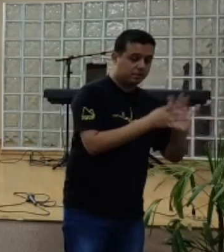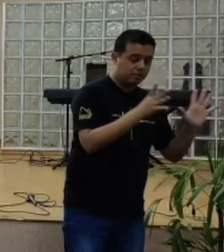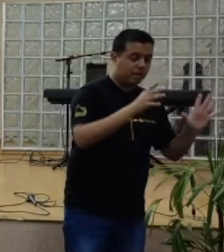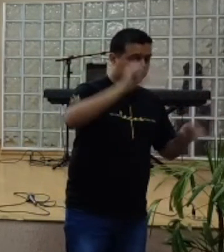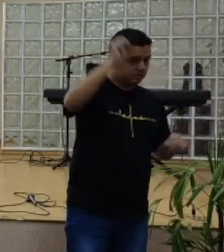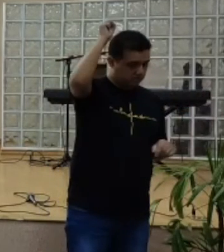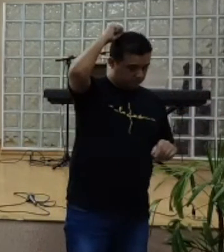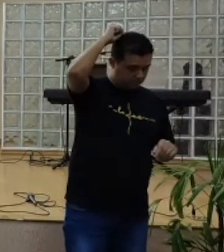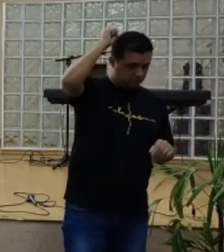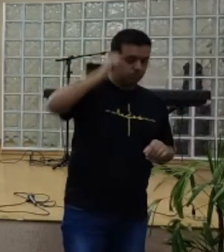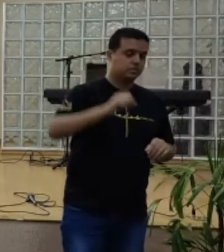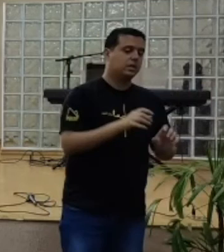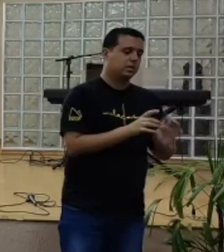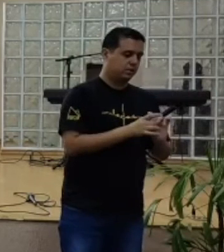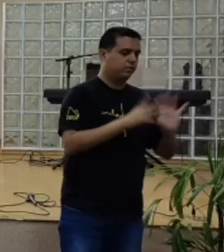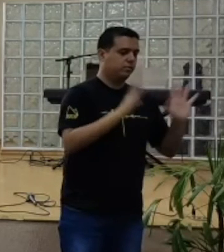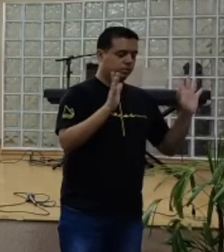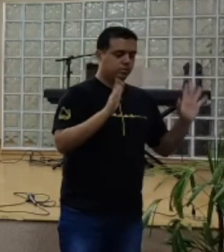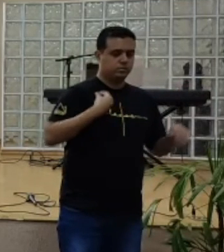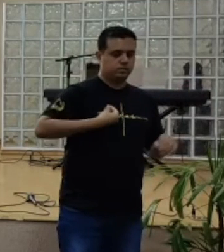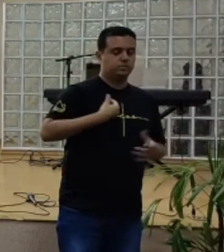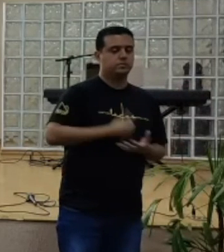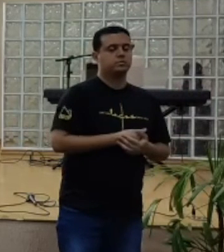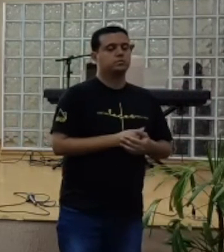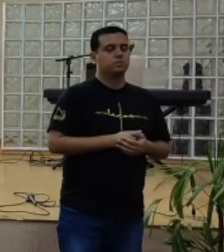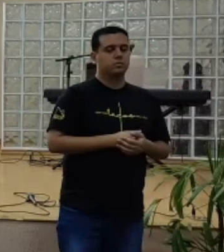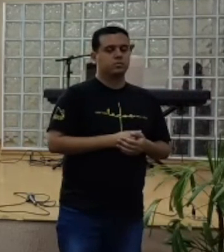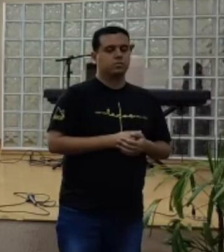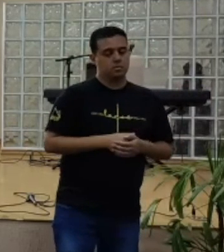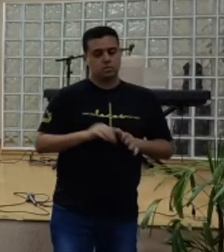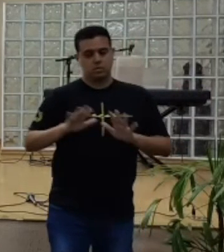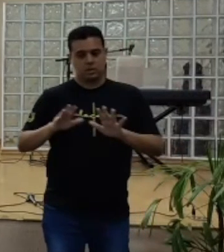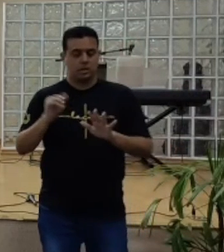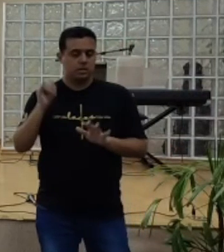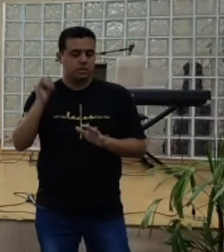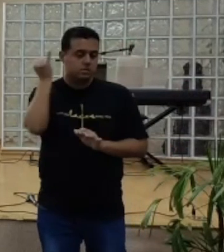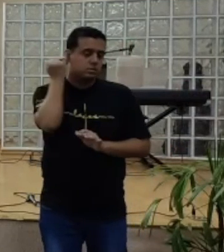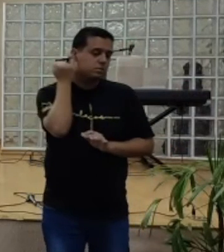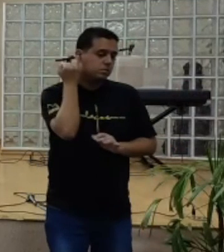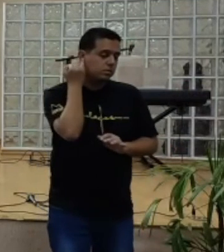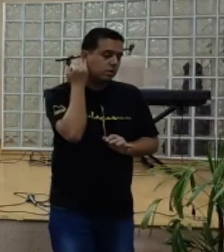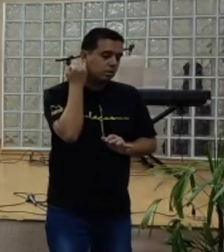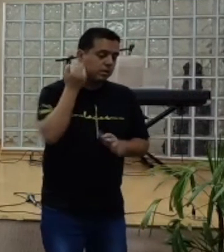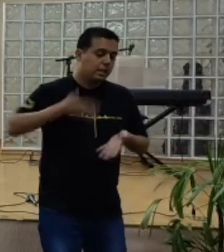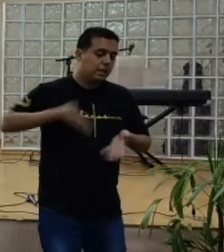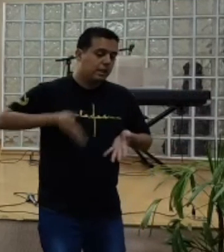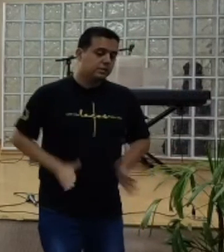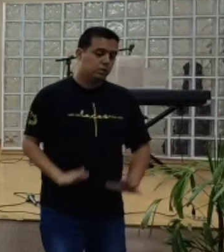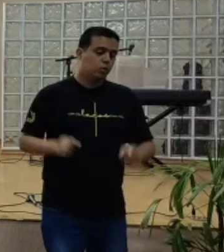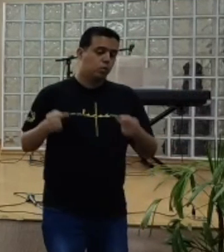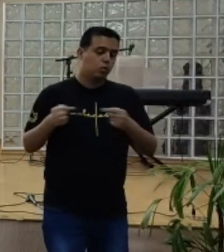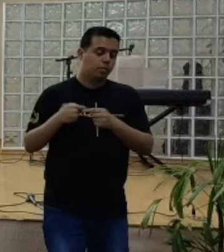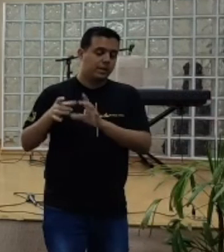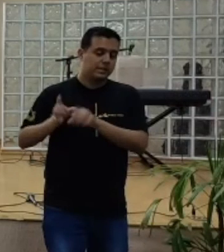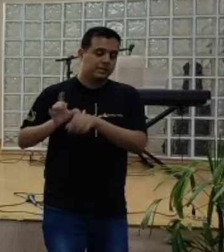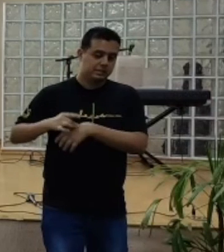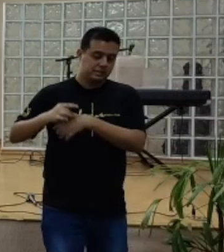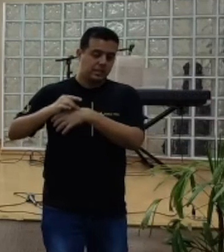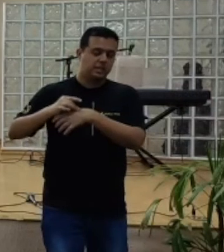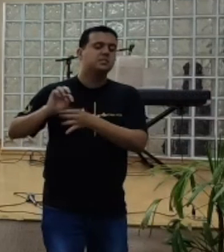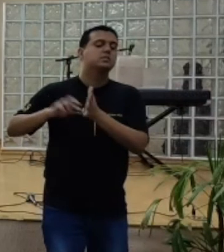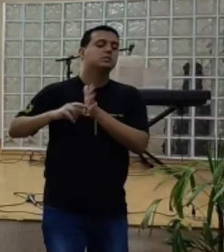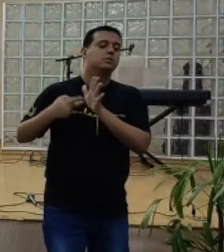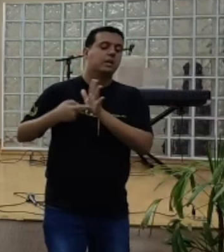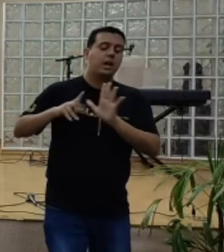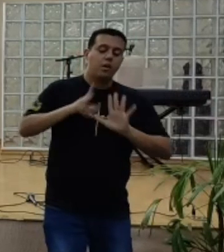livre. Aí ele diz o seguinte, Ismael é nascido segundo a carne, segundo a força do